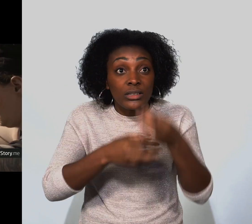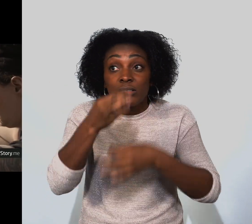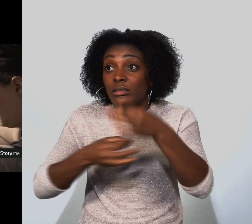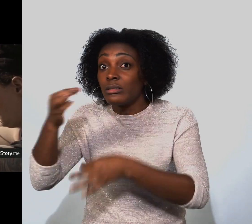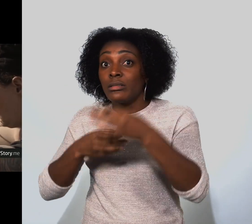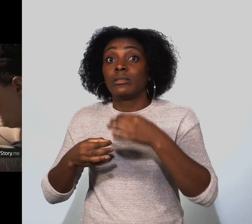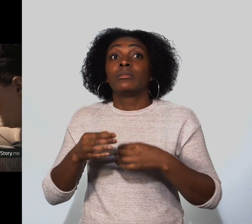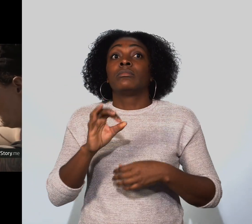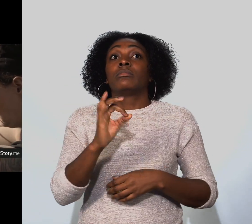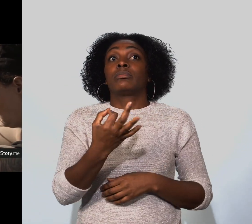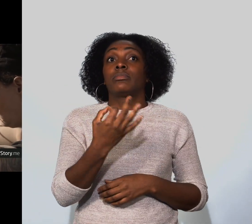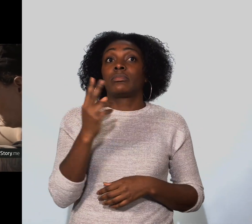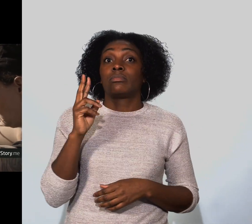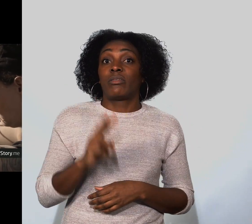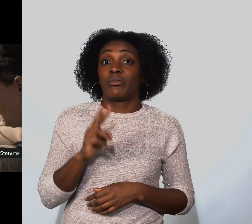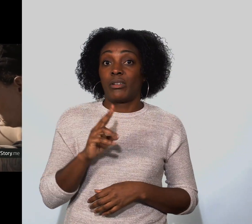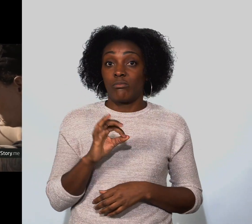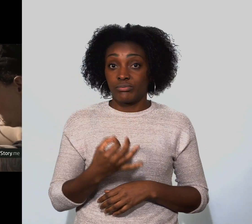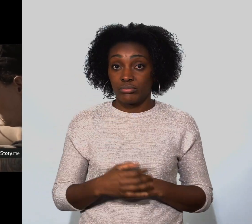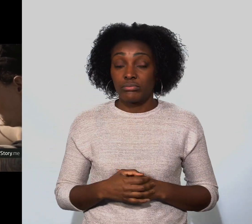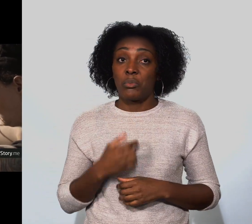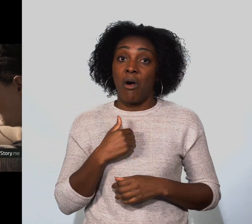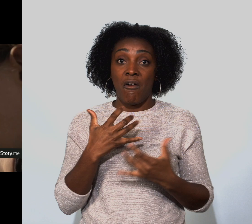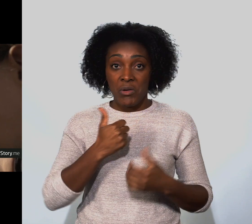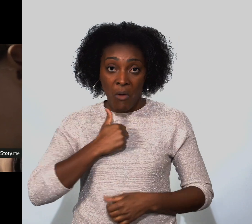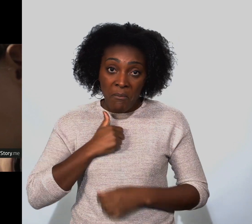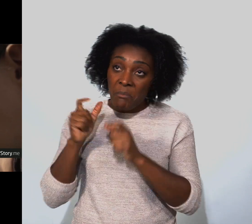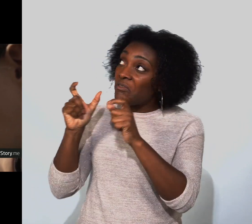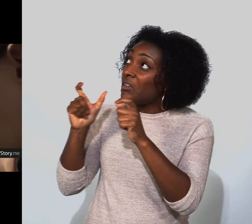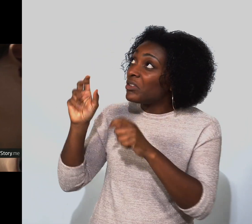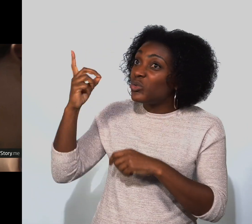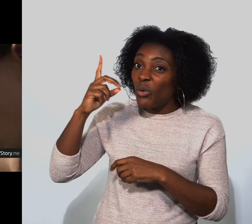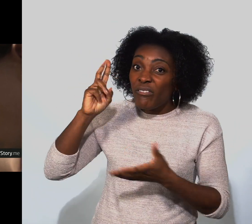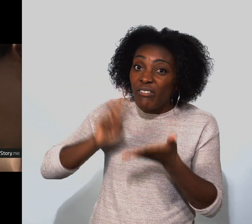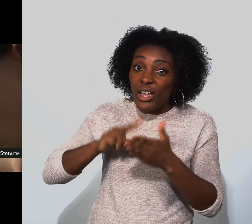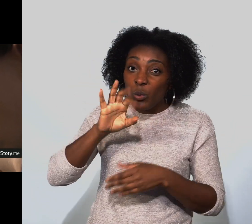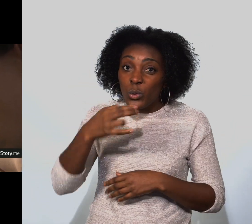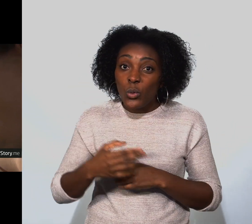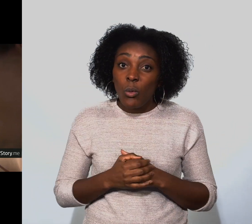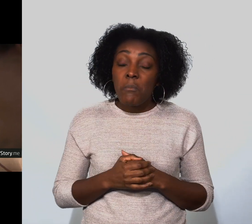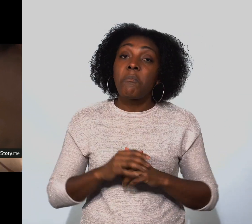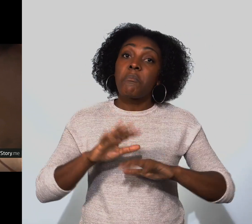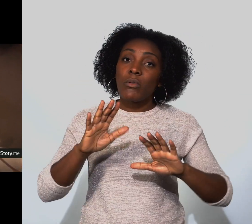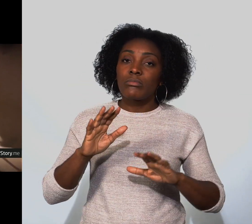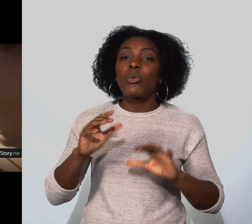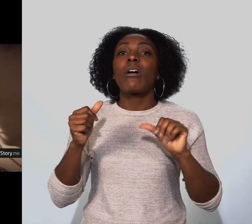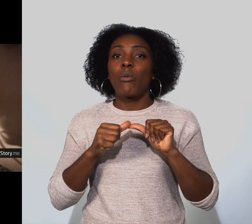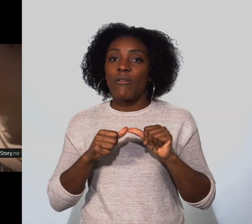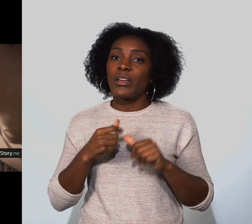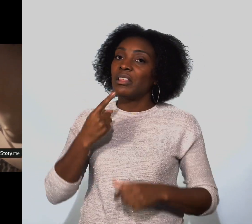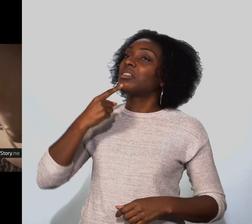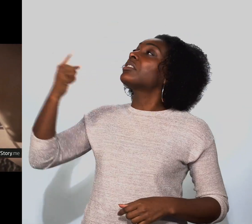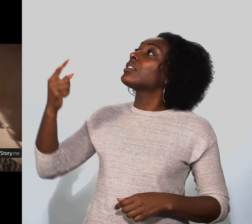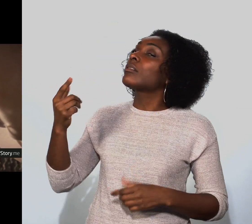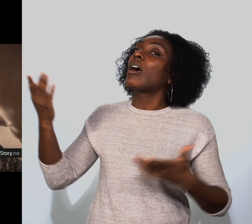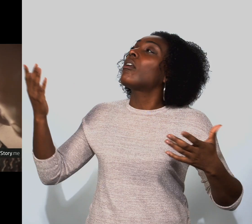d'histoires. Donc j'ai voulu vraiment vérifier si ce Dieu dont il me parlait était vrai. Donc j'ai dit